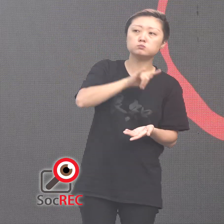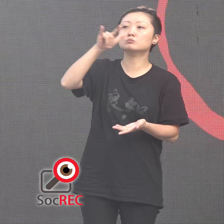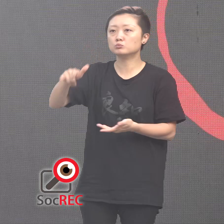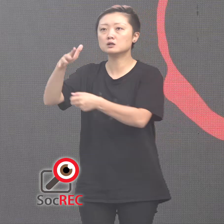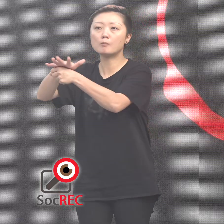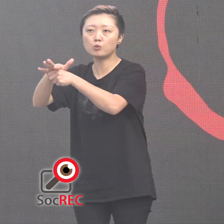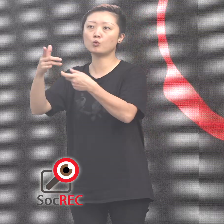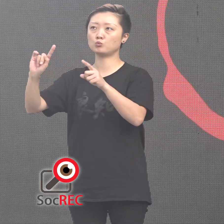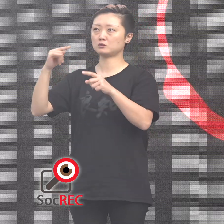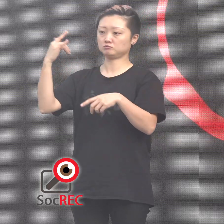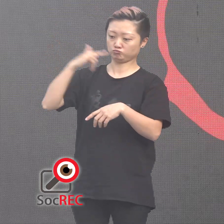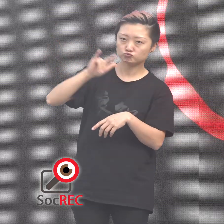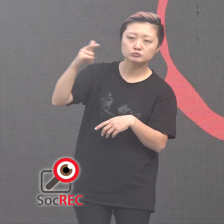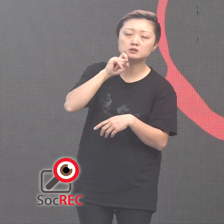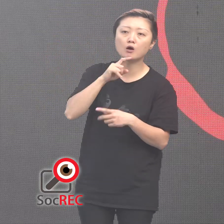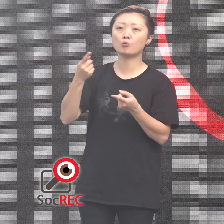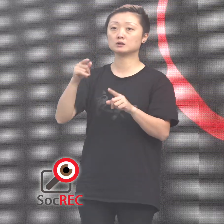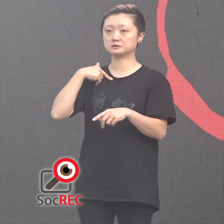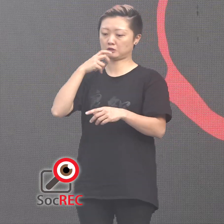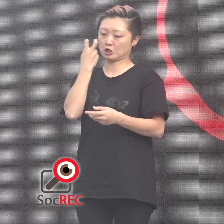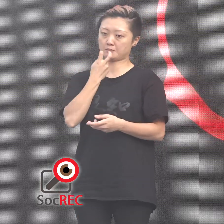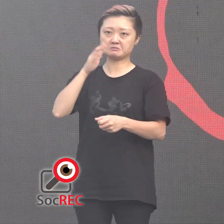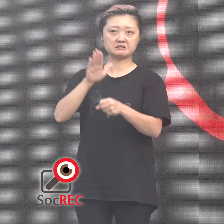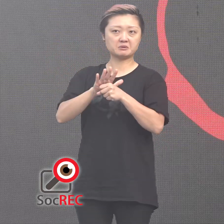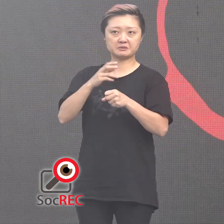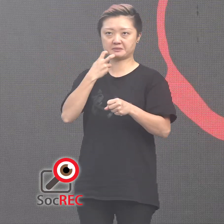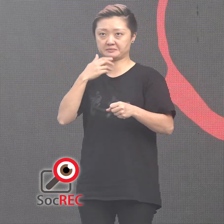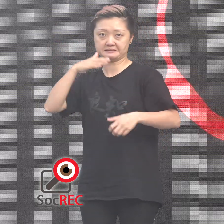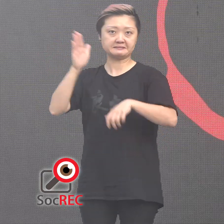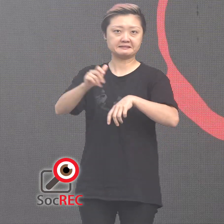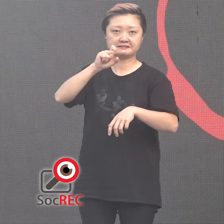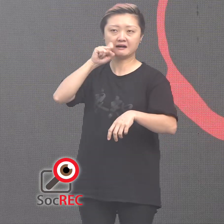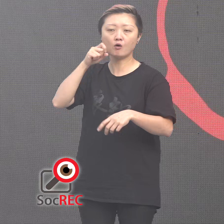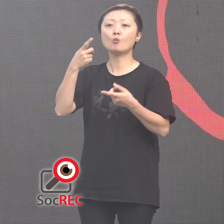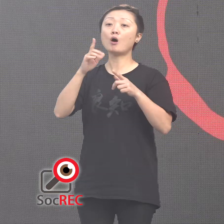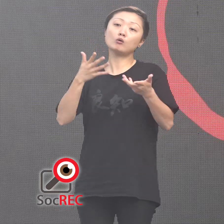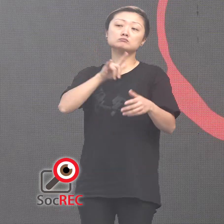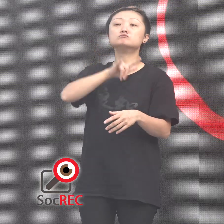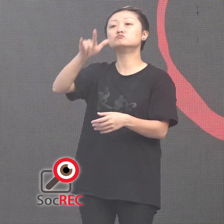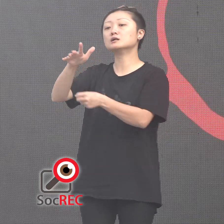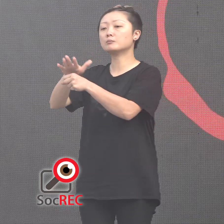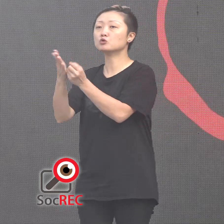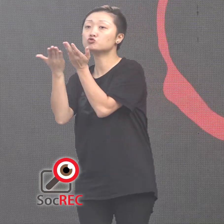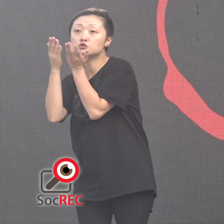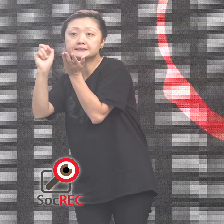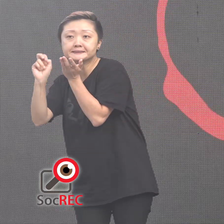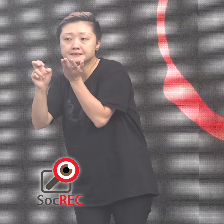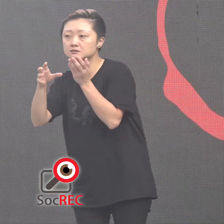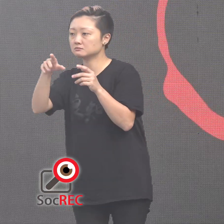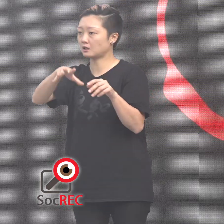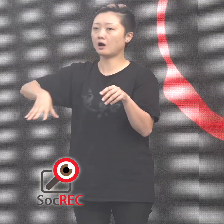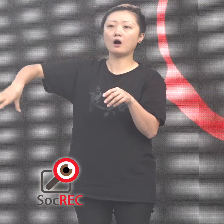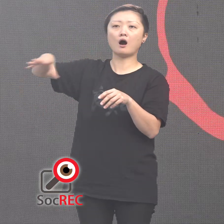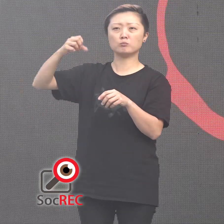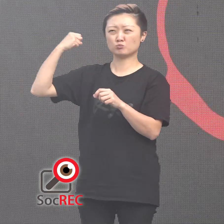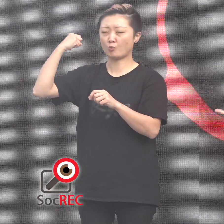文的手足，還是住在日本或者在日本讀緊書的手足呢，他們一樣都是很努力，